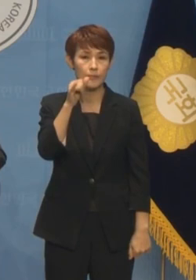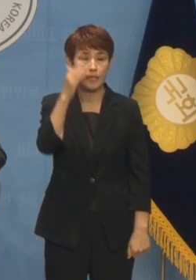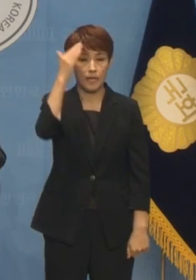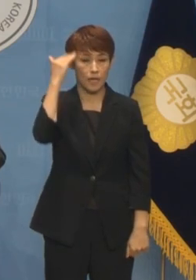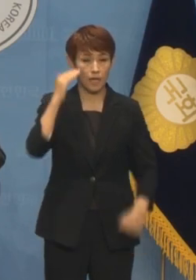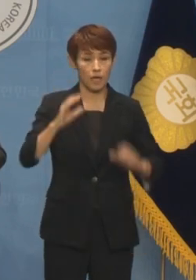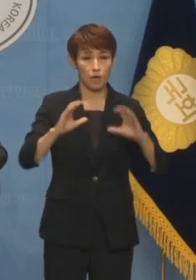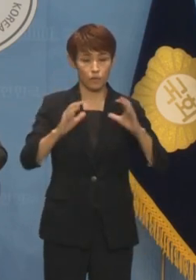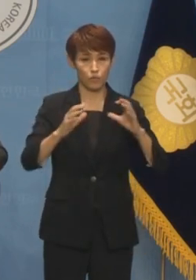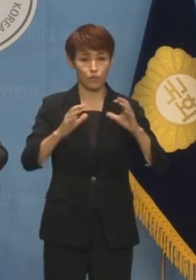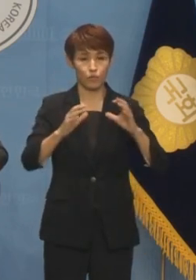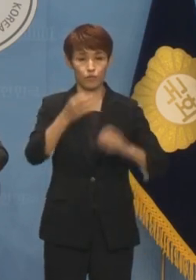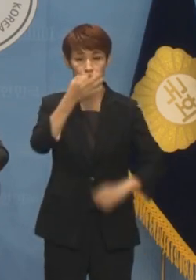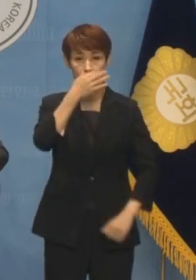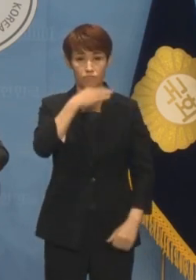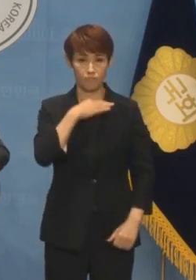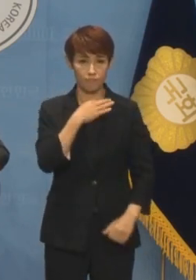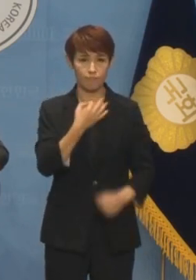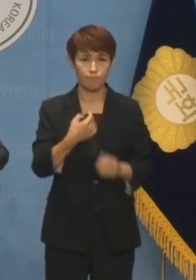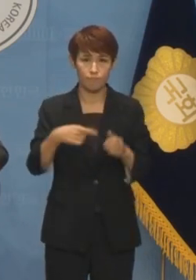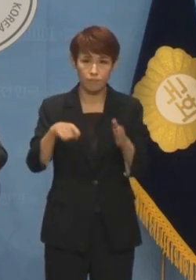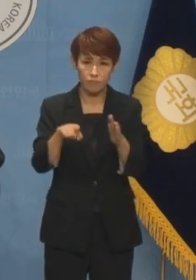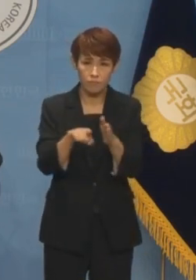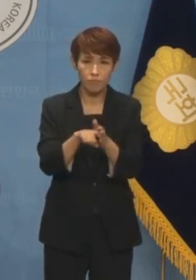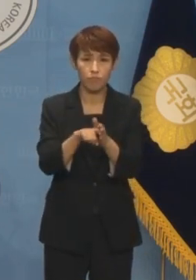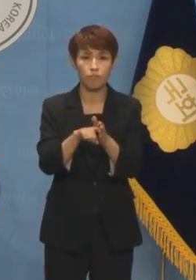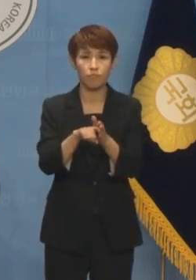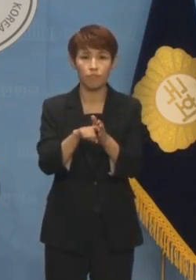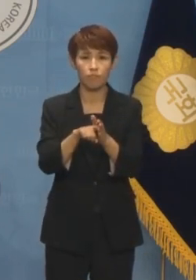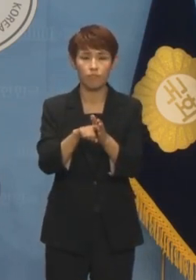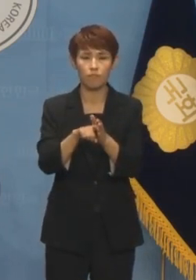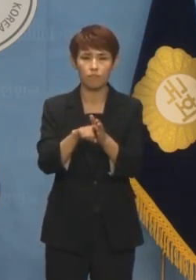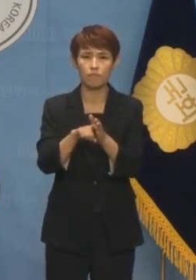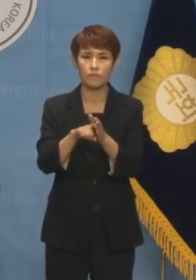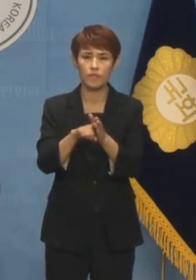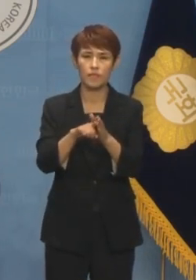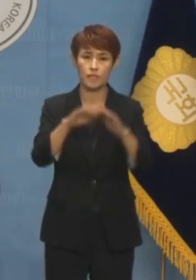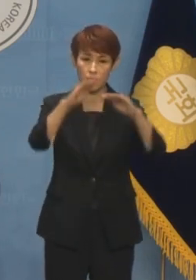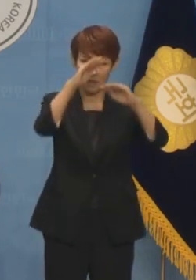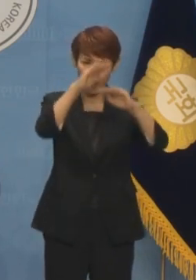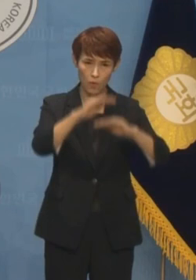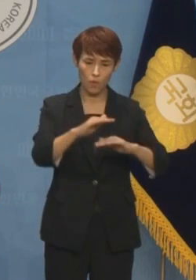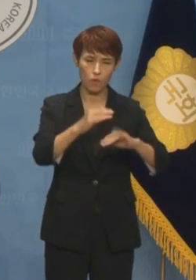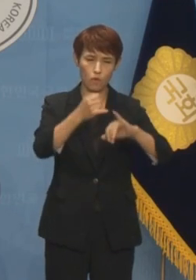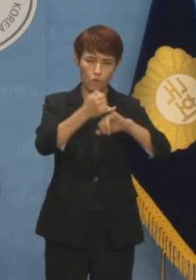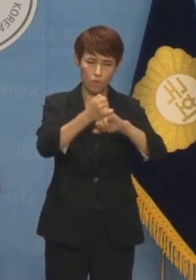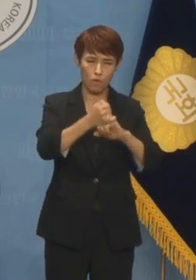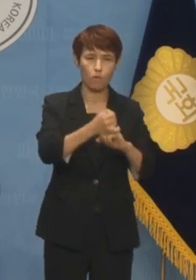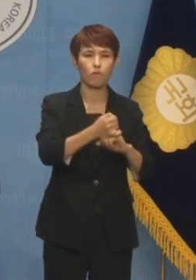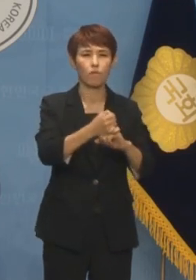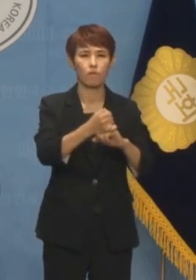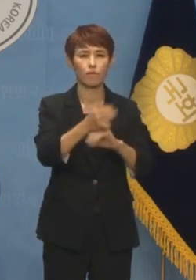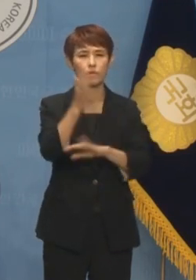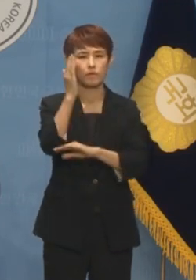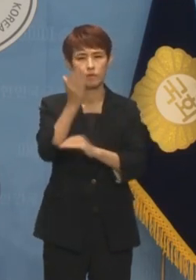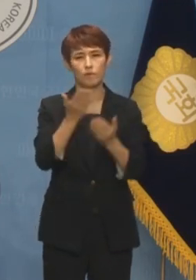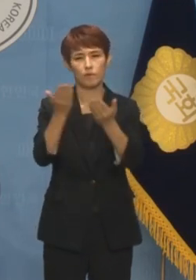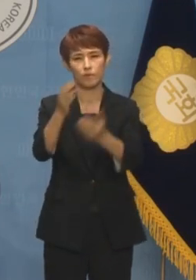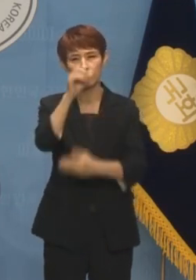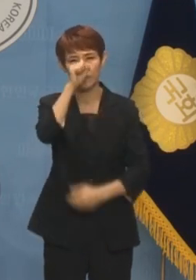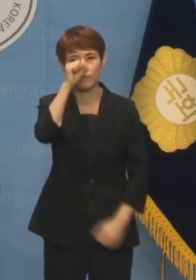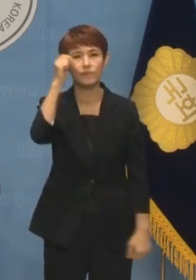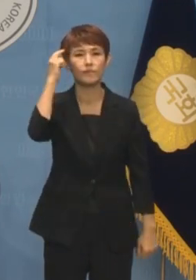우리나라 국익을 생각을 하신다면 이 내용을 꼭 담아주셨으면 하는 마음에